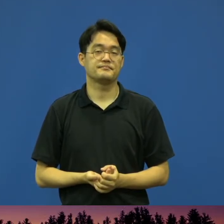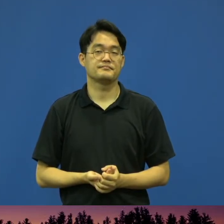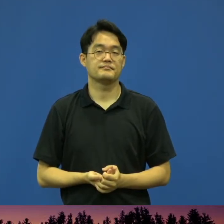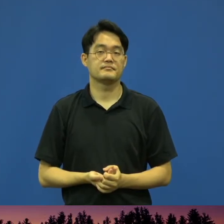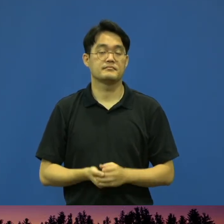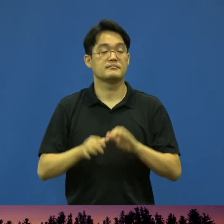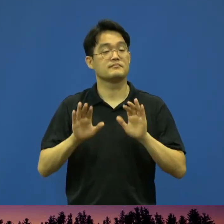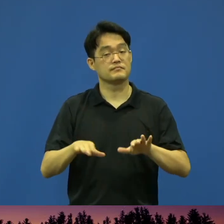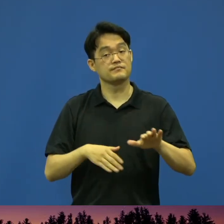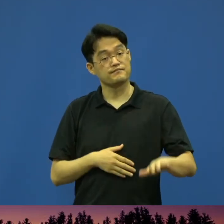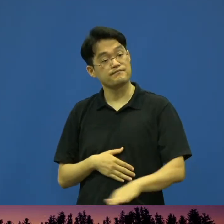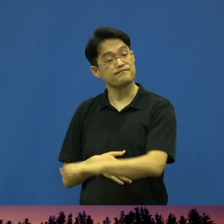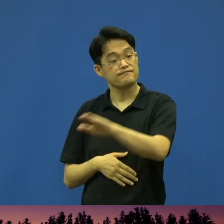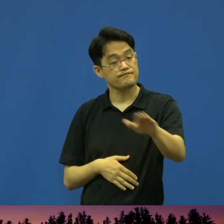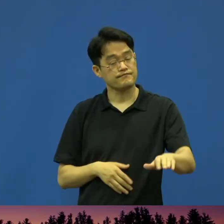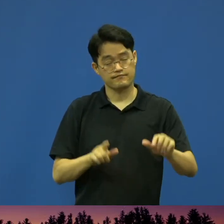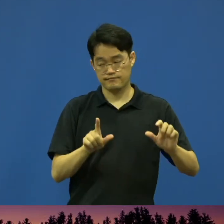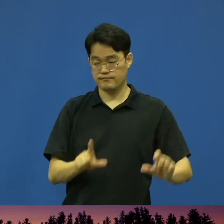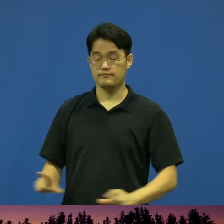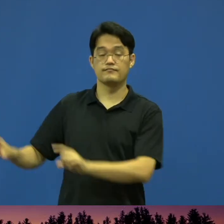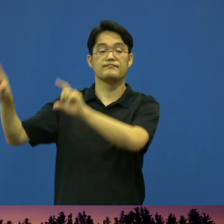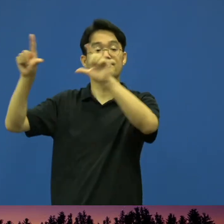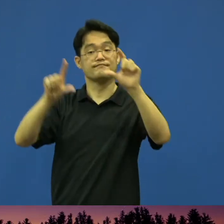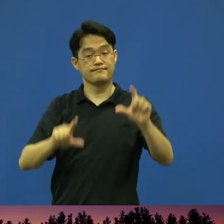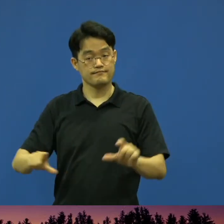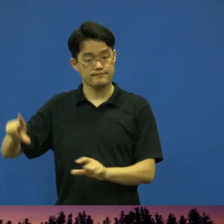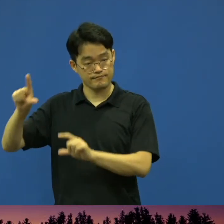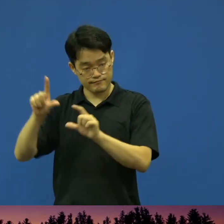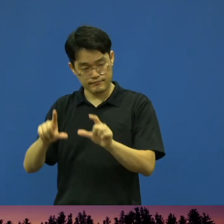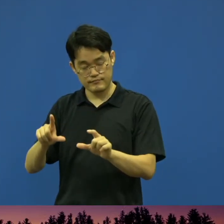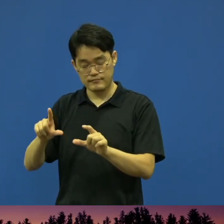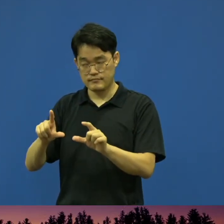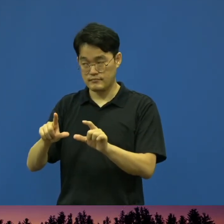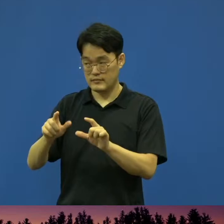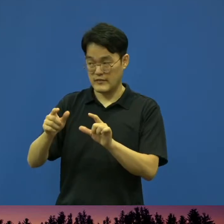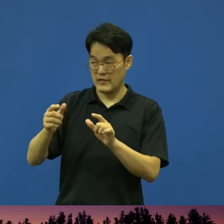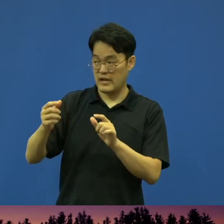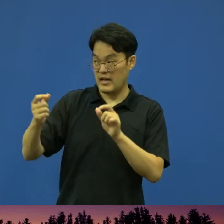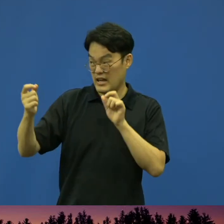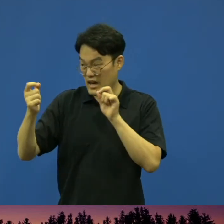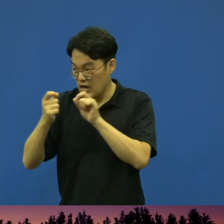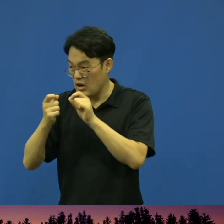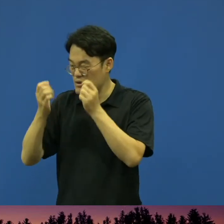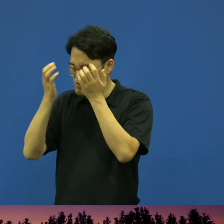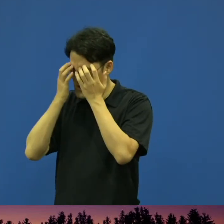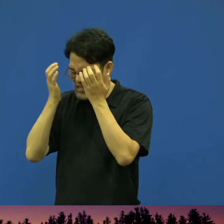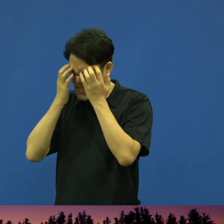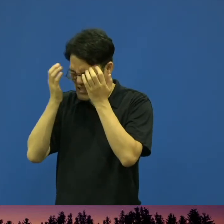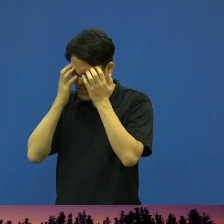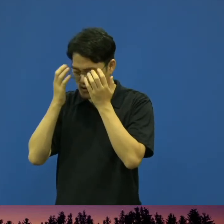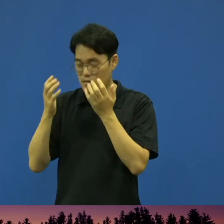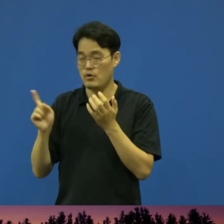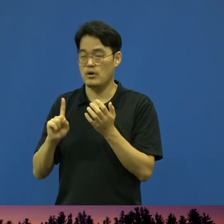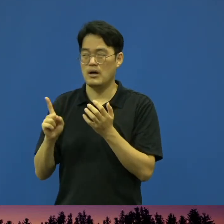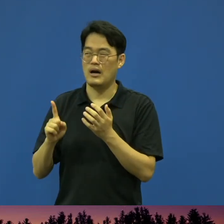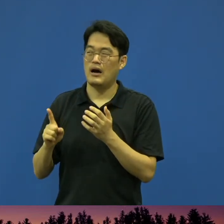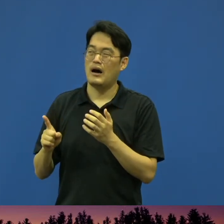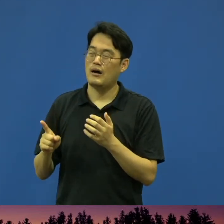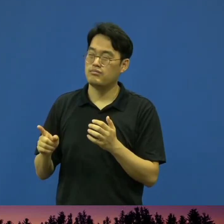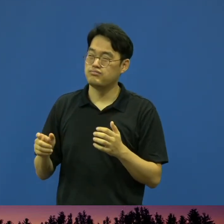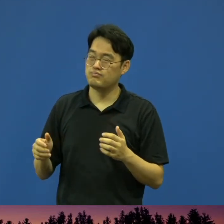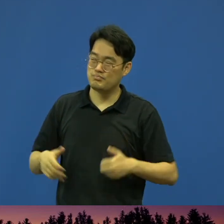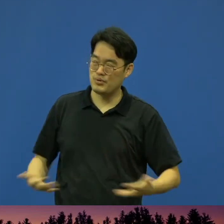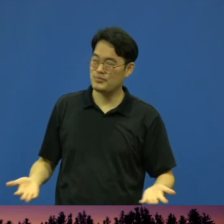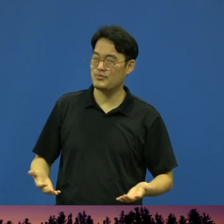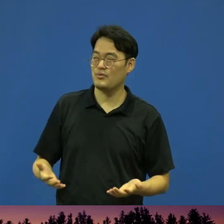오늘 또 우리의 삶에 다가온 위기는 쓸모없는 것이 아닙니다. 위기는 하찮은 것이